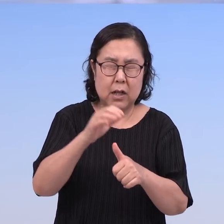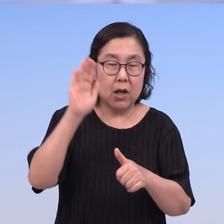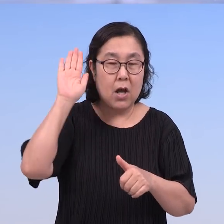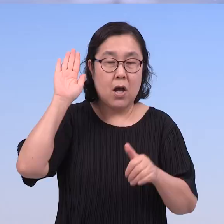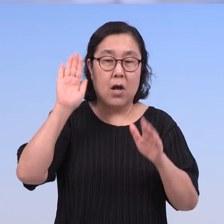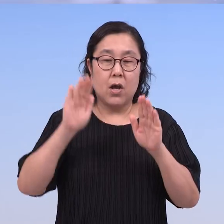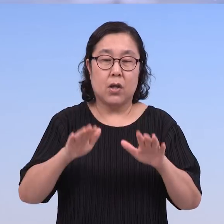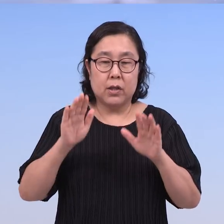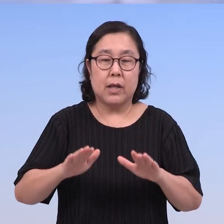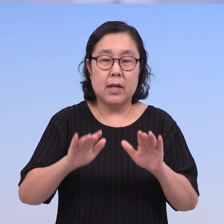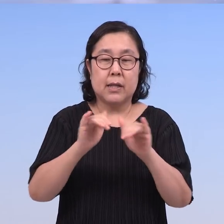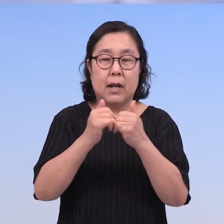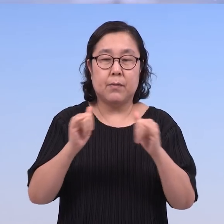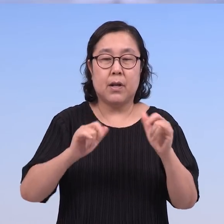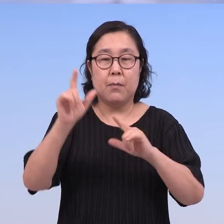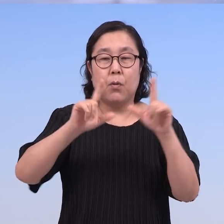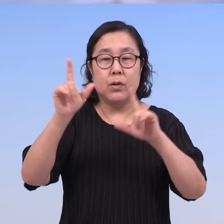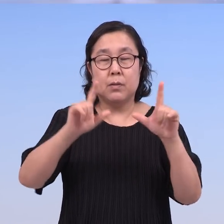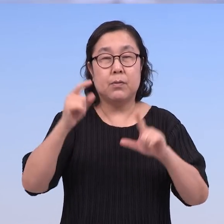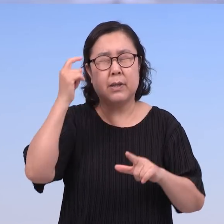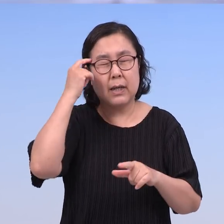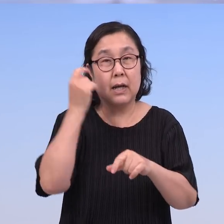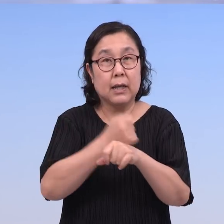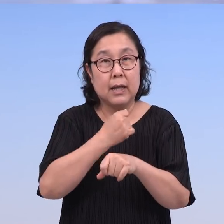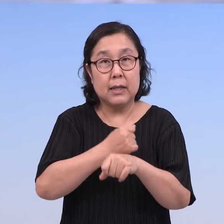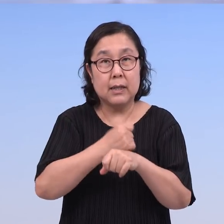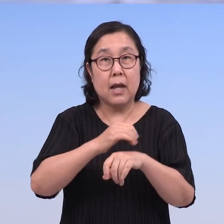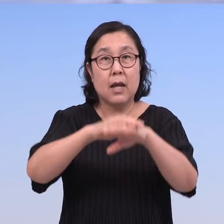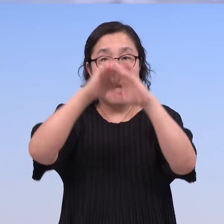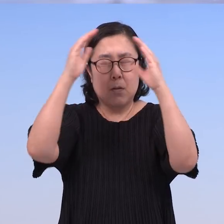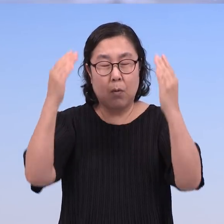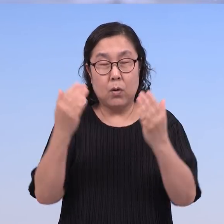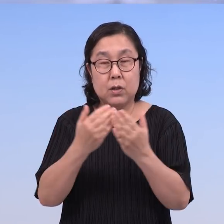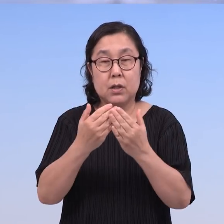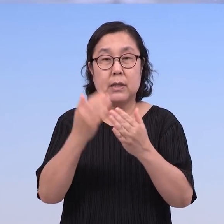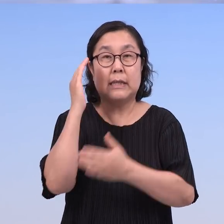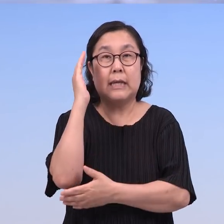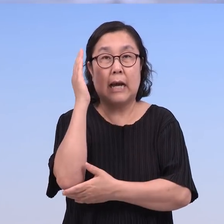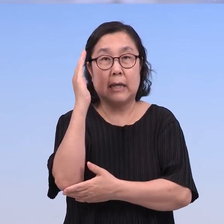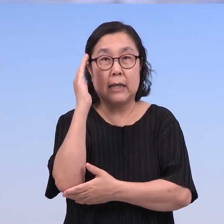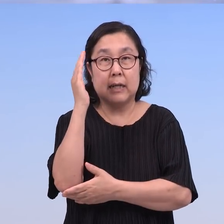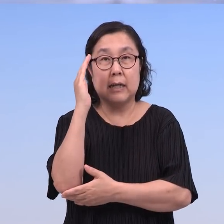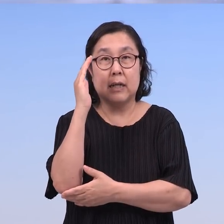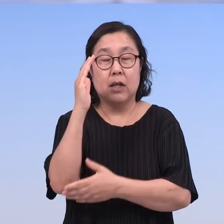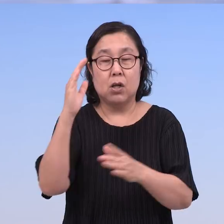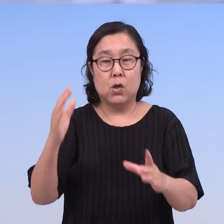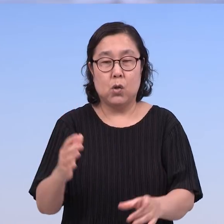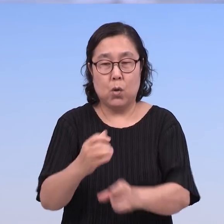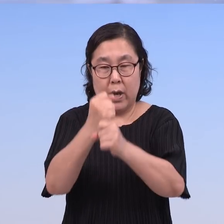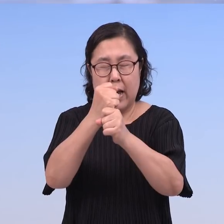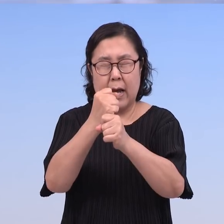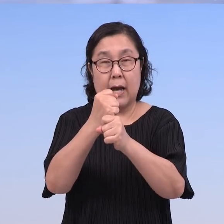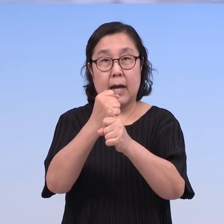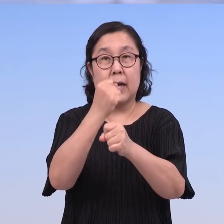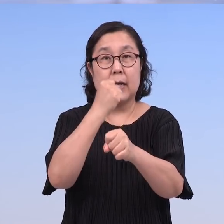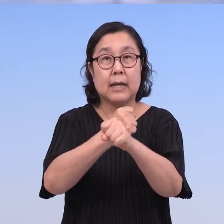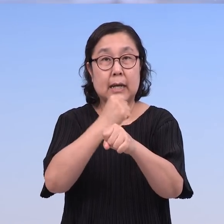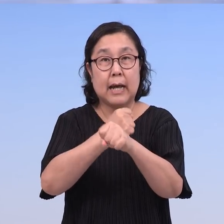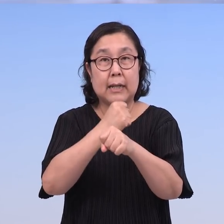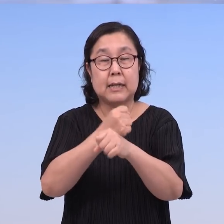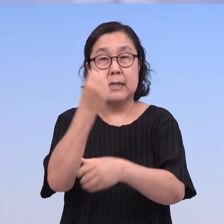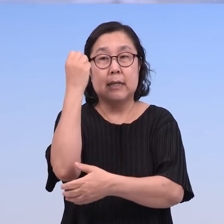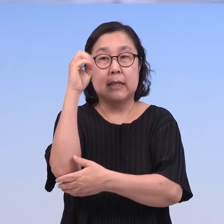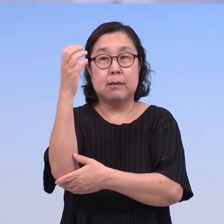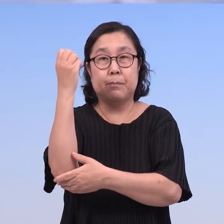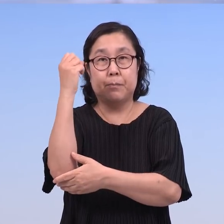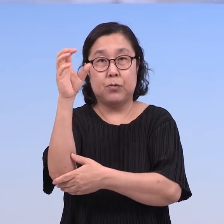짓눌리는 현대인들의 모습을 생각을 했는데, 방금 제가 드렸던 이 모든 이야기를 딱 한마디로 요약하는